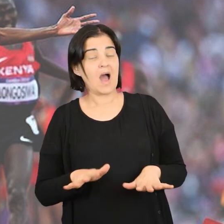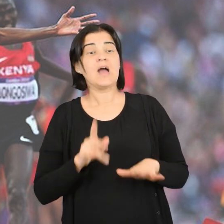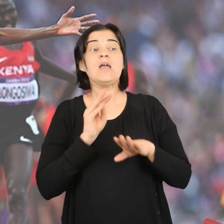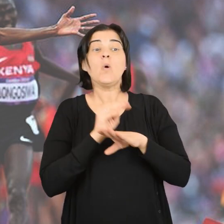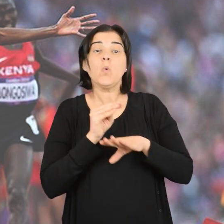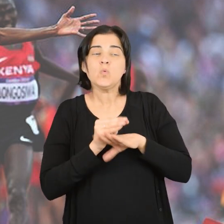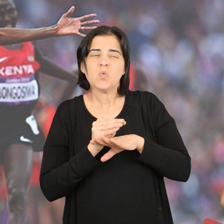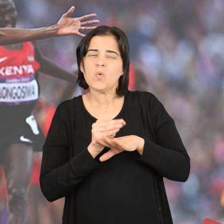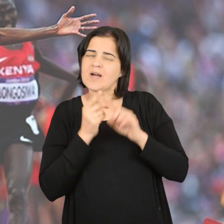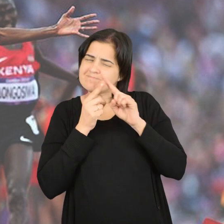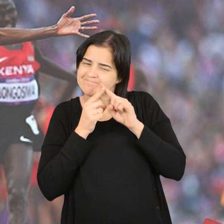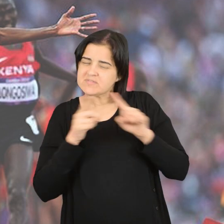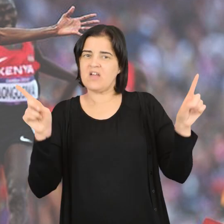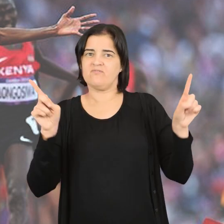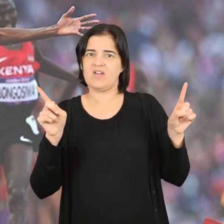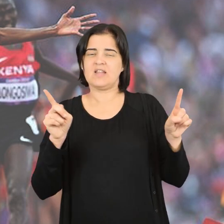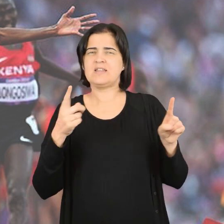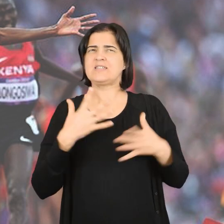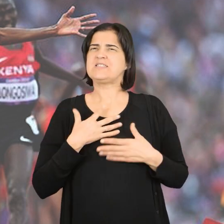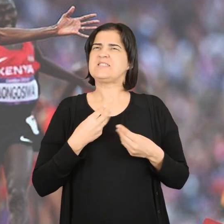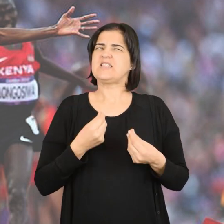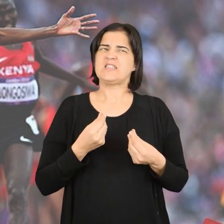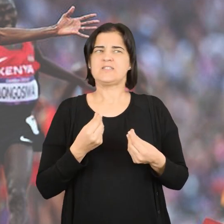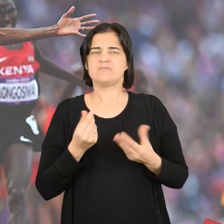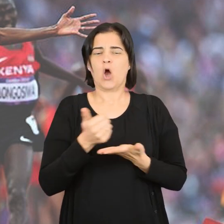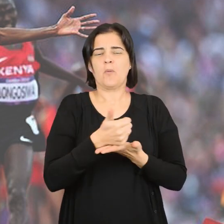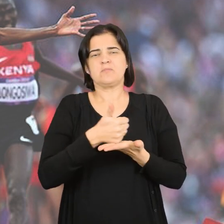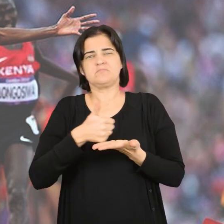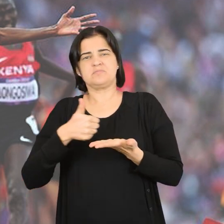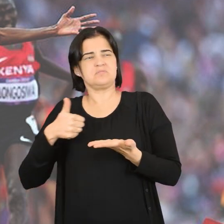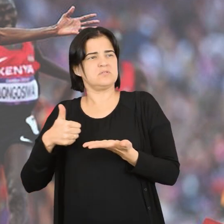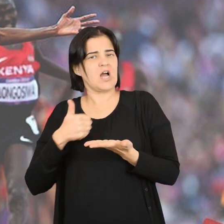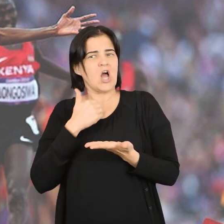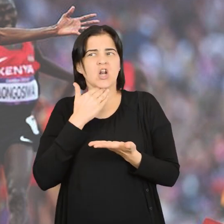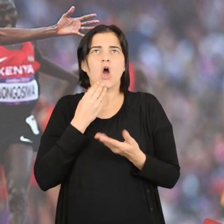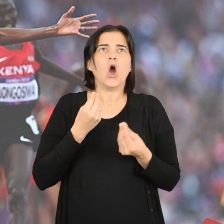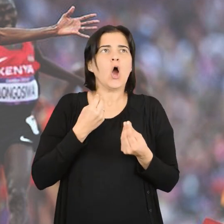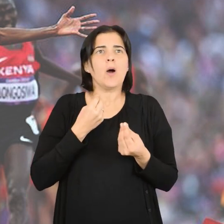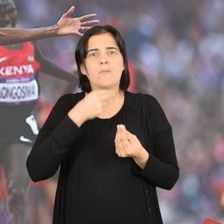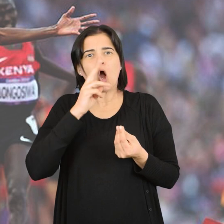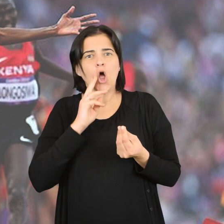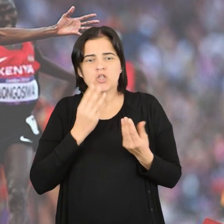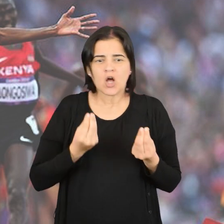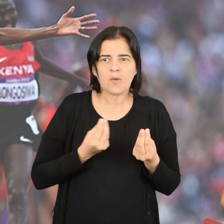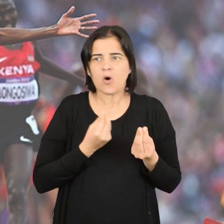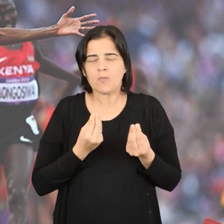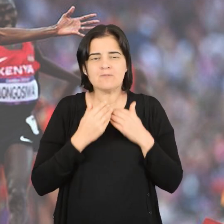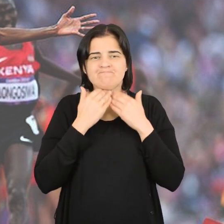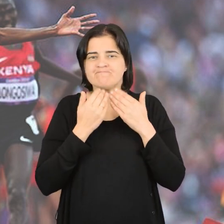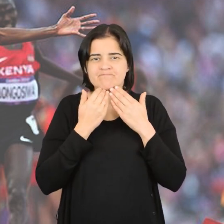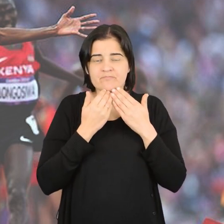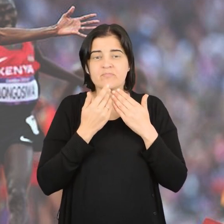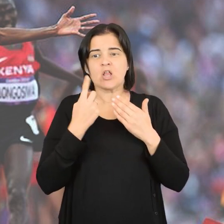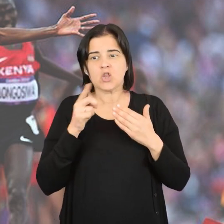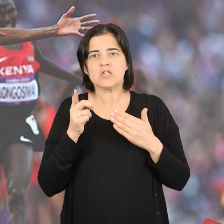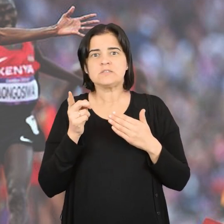con un inglés muy malo y una cultura muy diferente se siente aislado no sabe